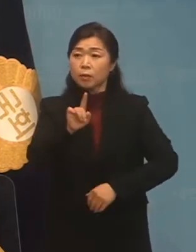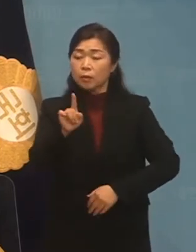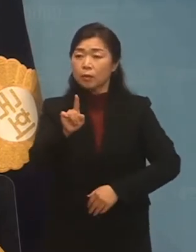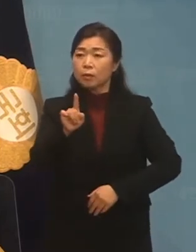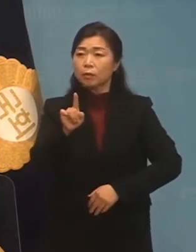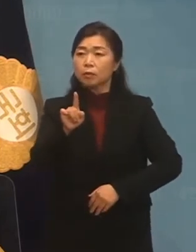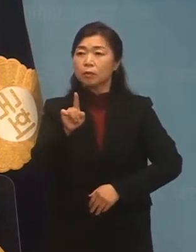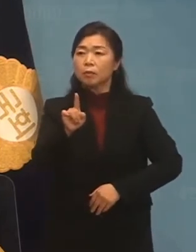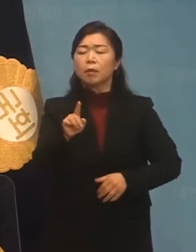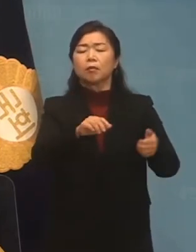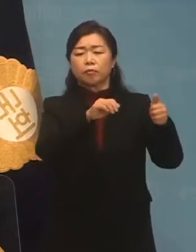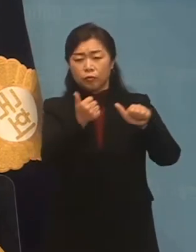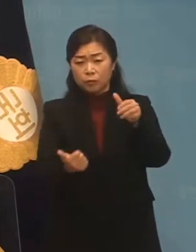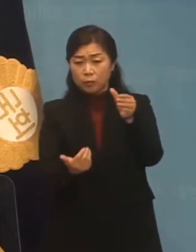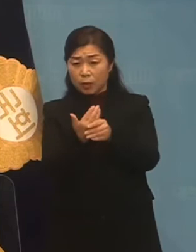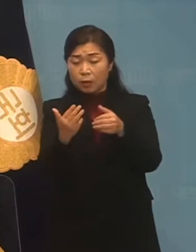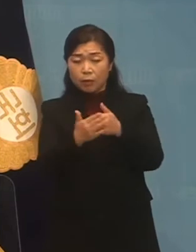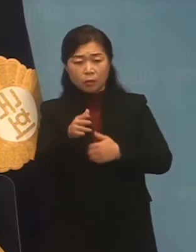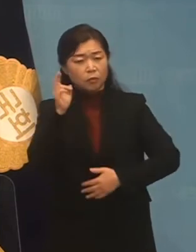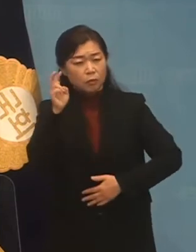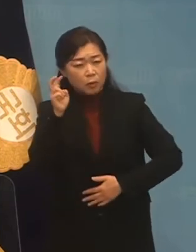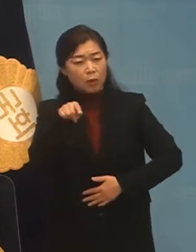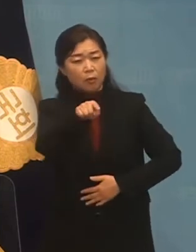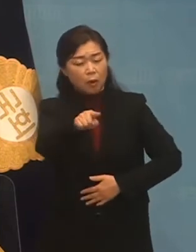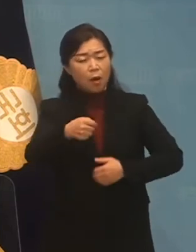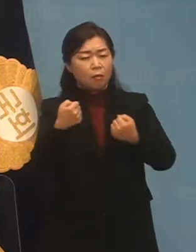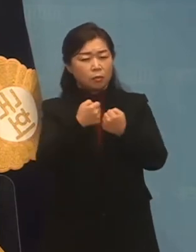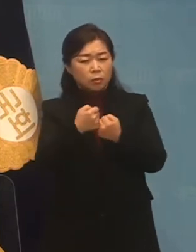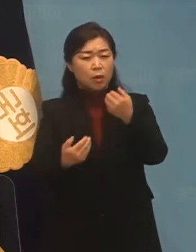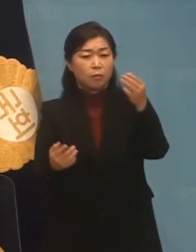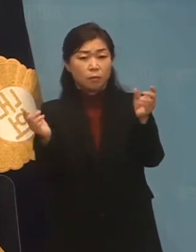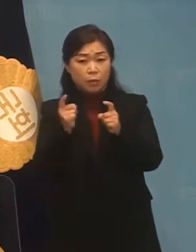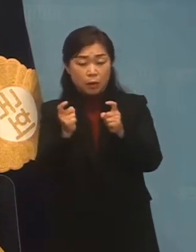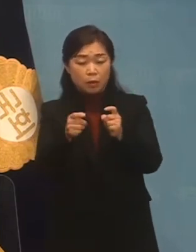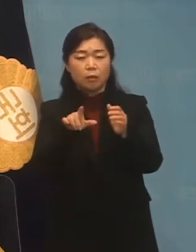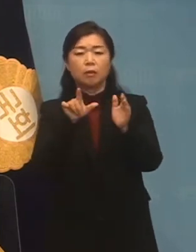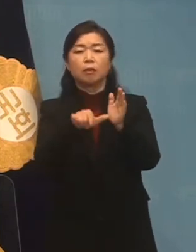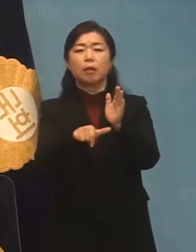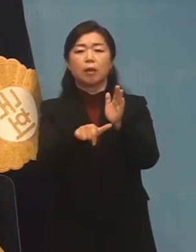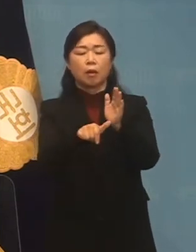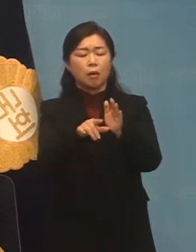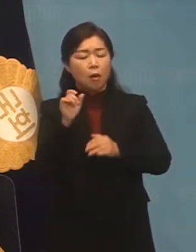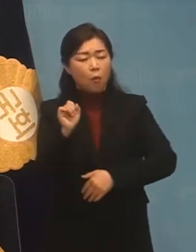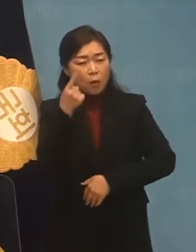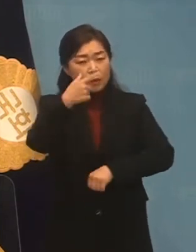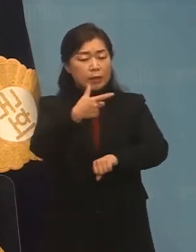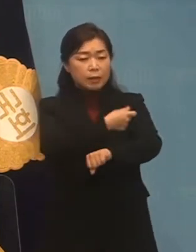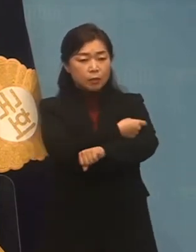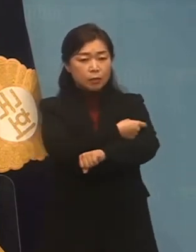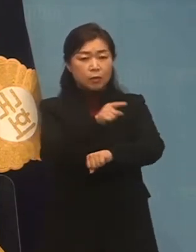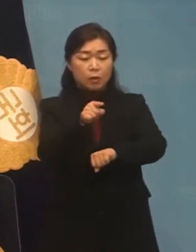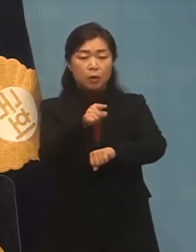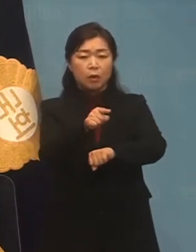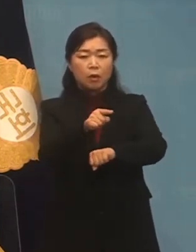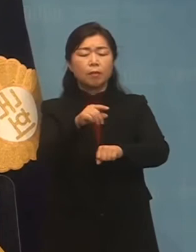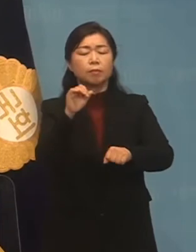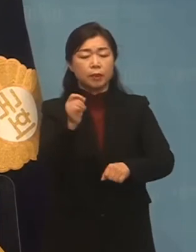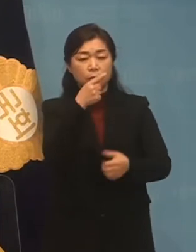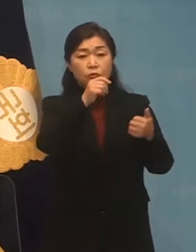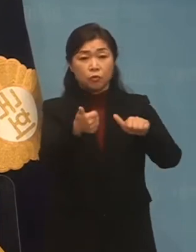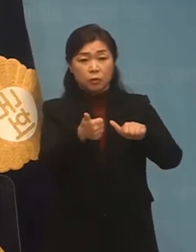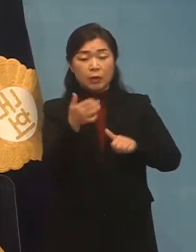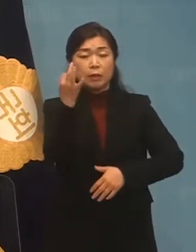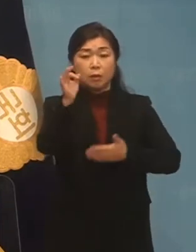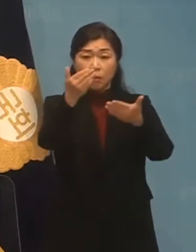인한 사망으로 추정되거나 분쟁되는 사례 중 인과성을 인정받은 경우는 사실상